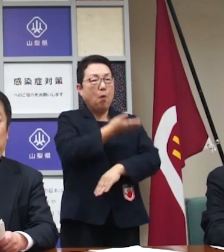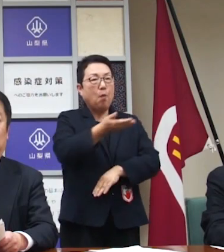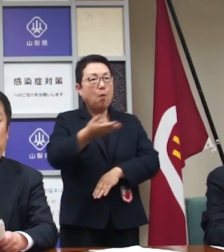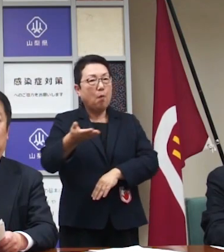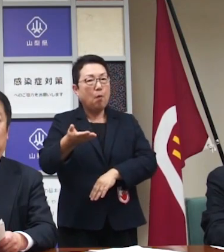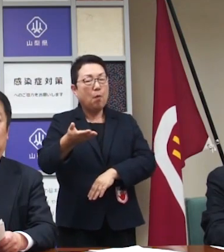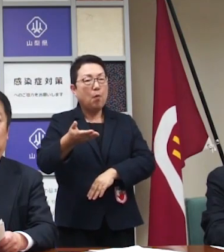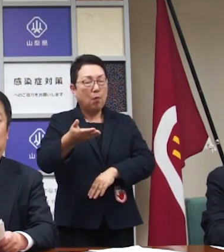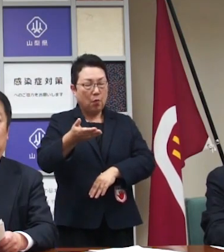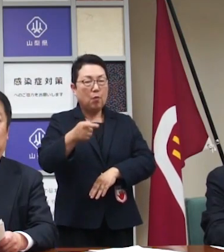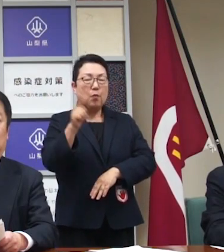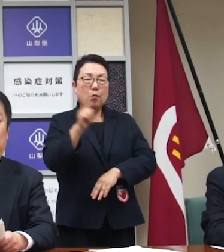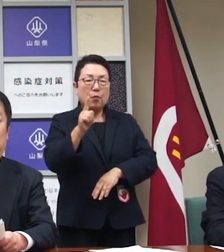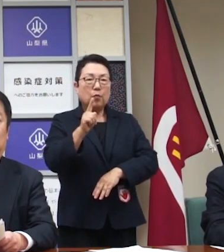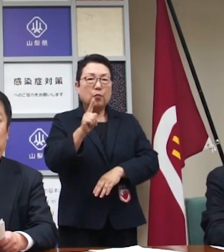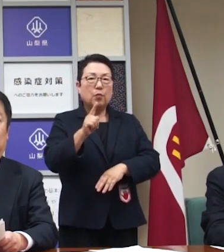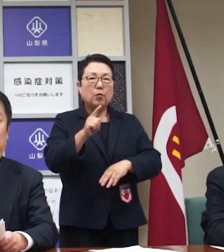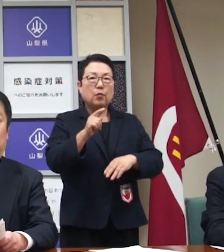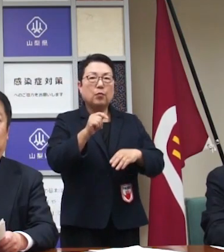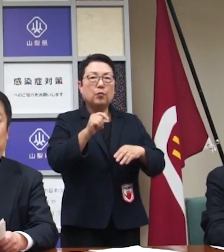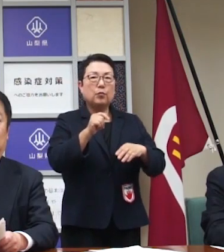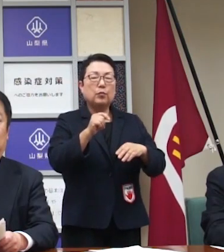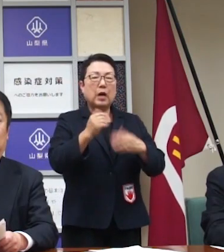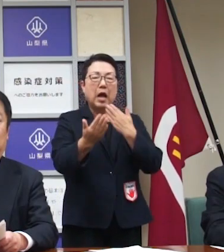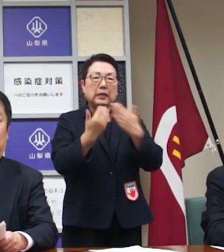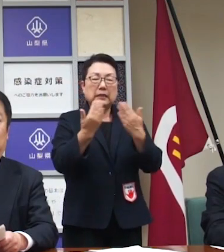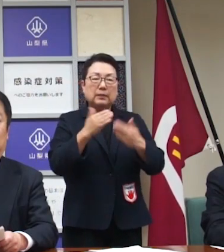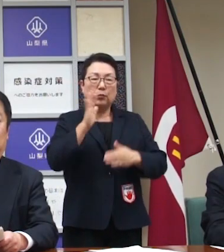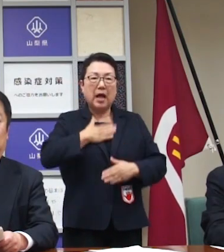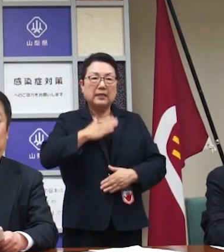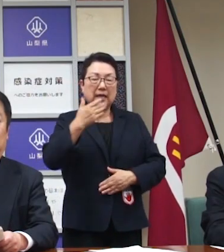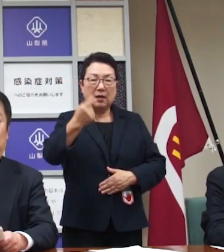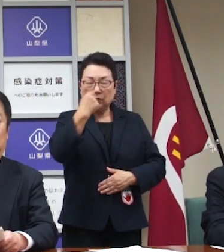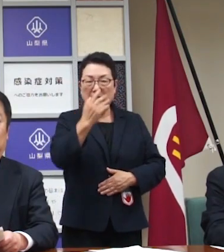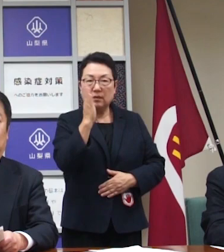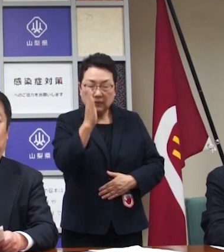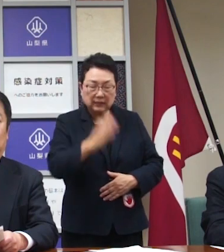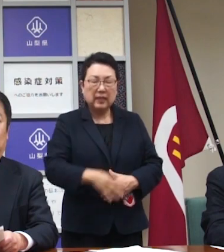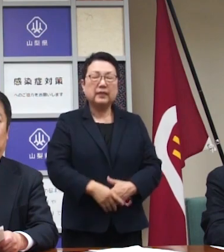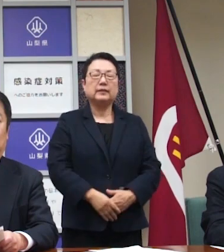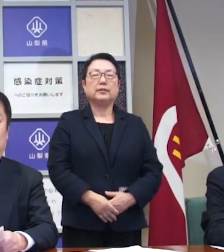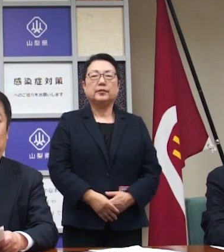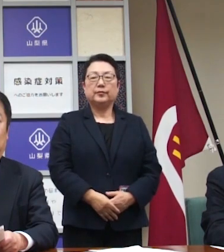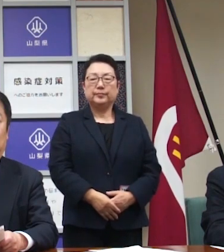いライブハウスみたいな明確なものがあれば教えていただきたいんですが、